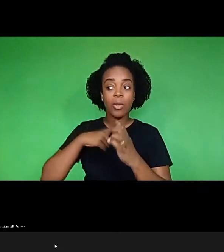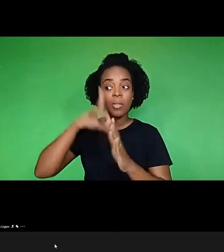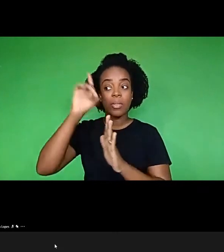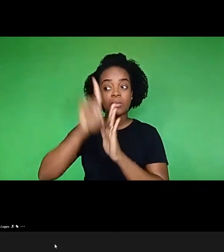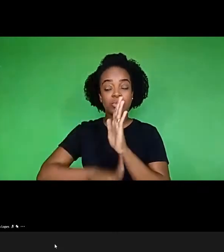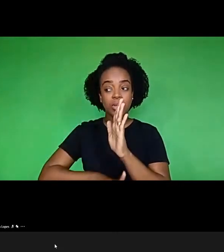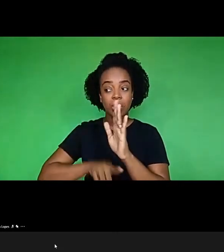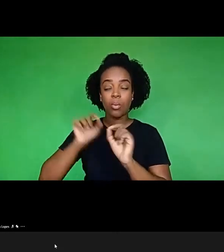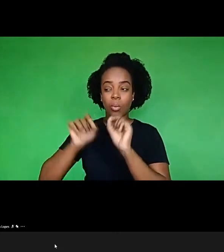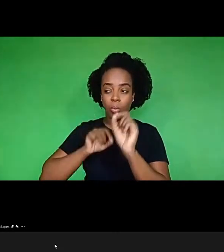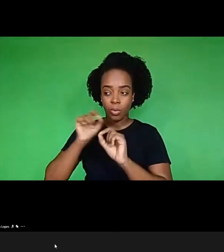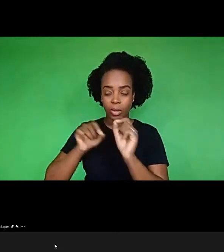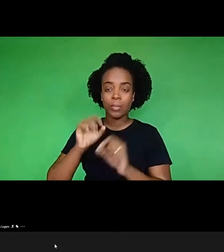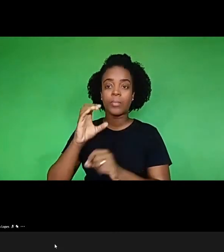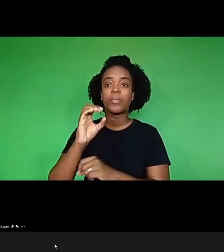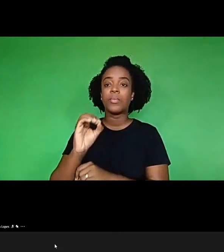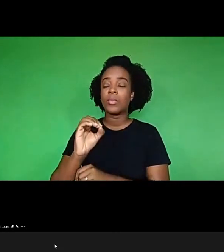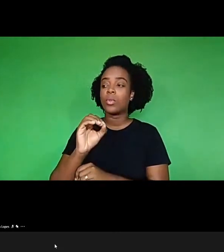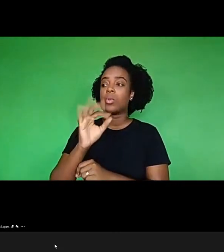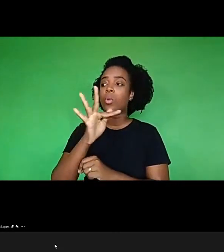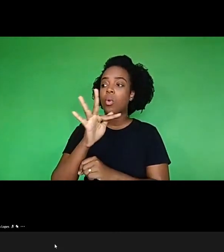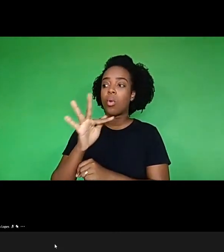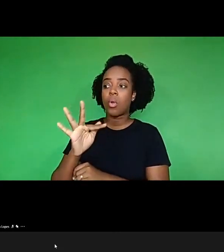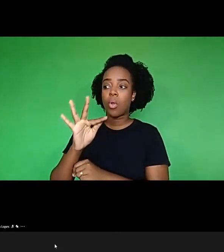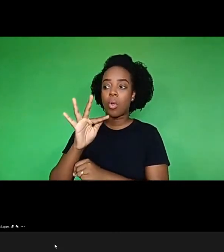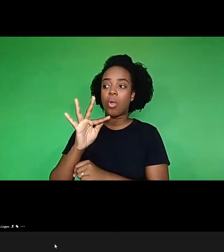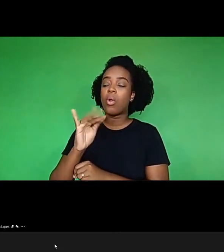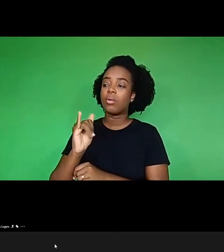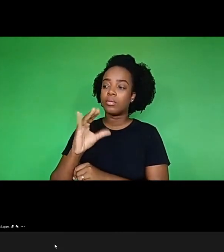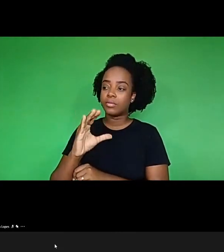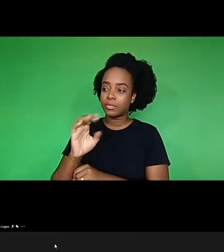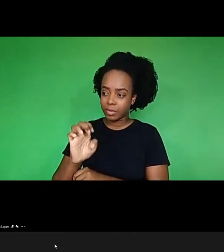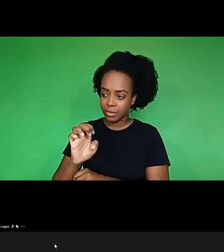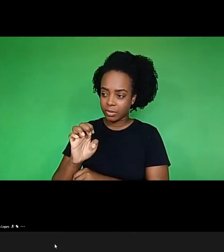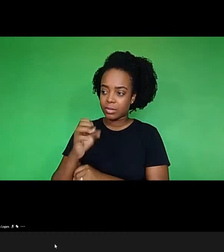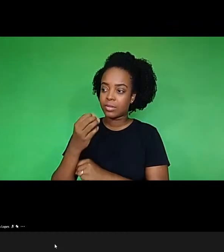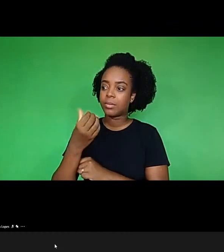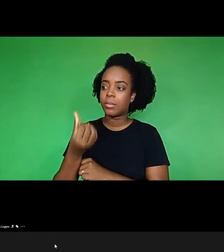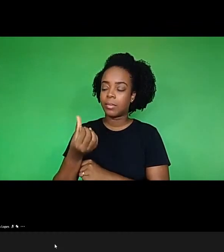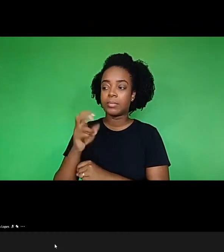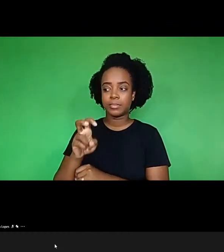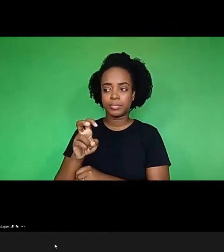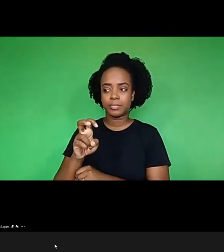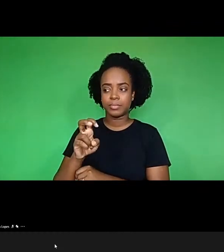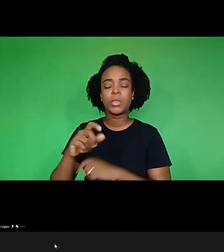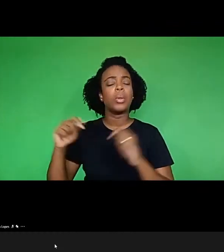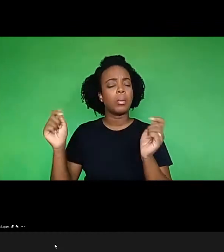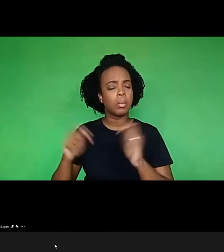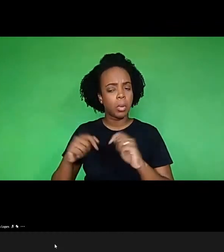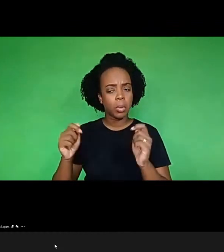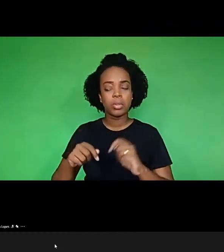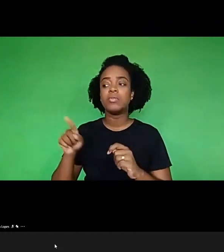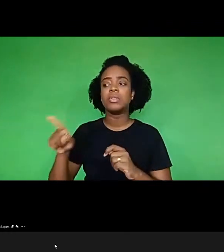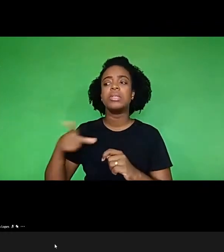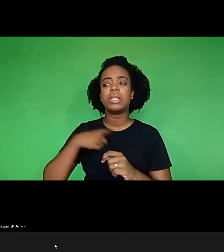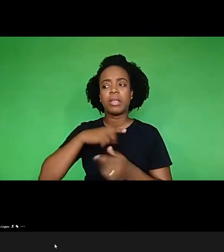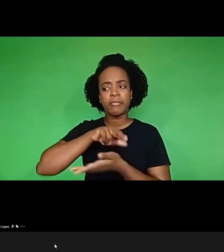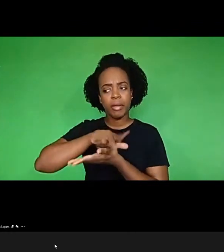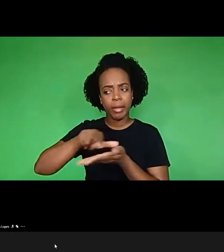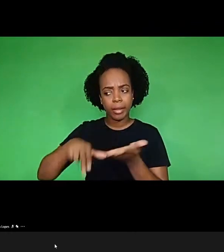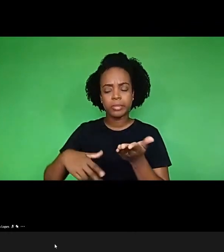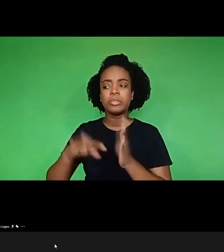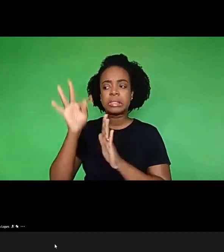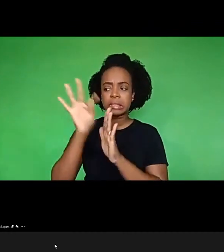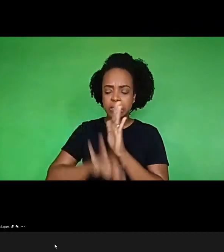o Word, o Excel, o PowerPoint, todos originais, tá certo? Então, vocês conseguem, sim,